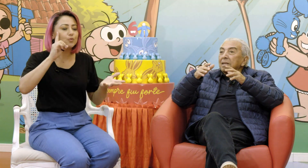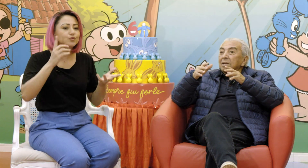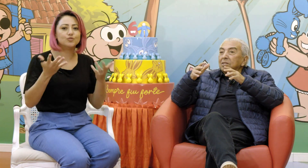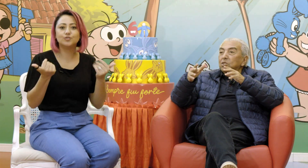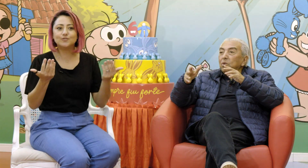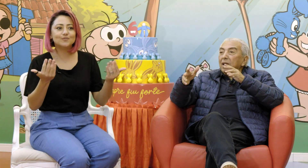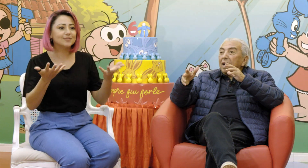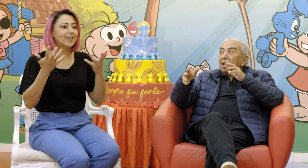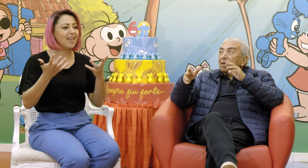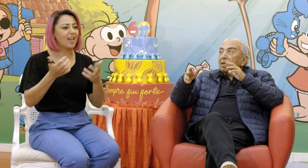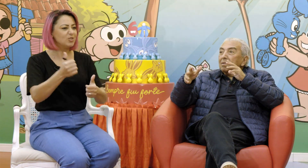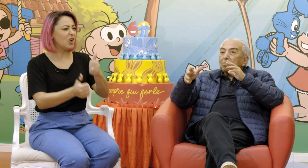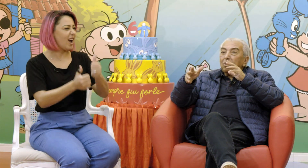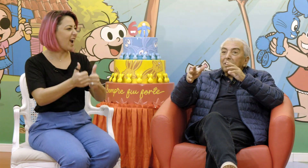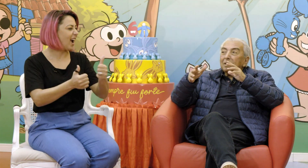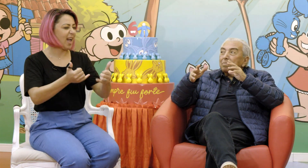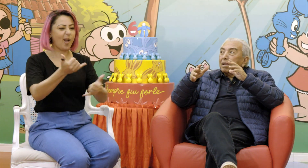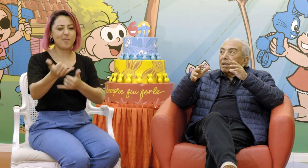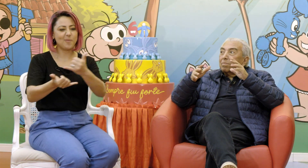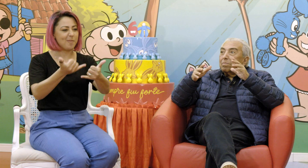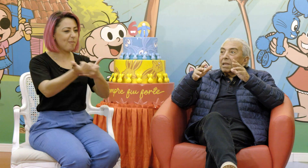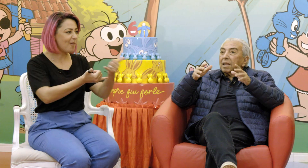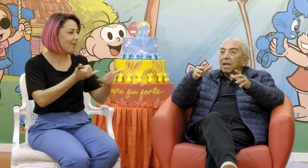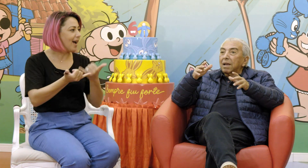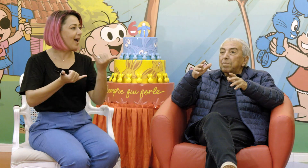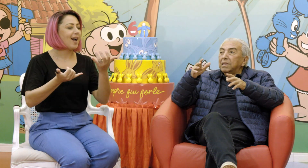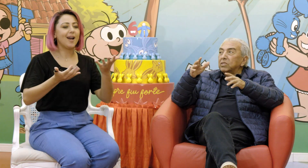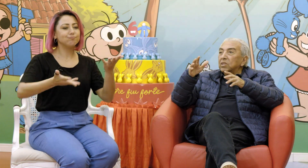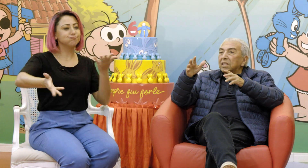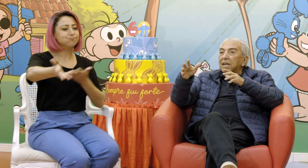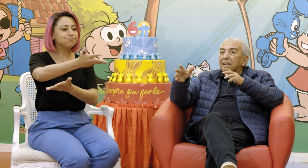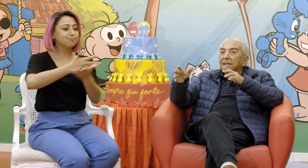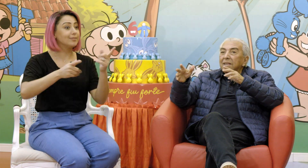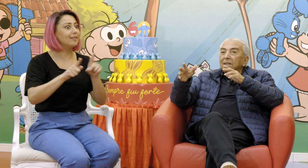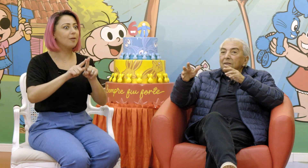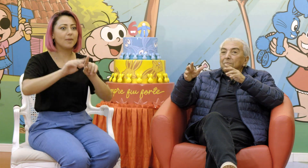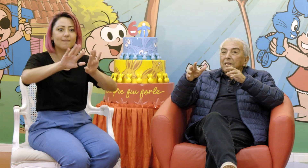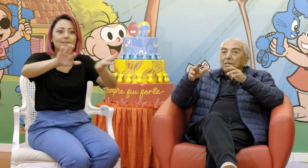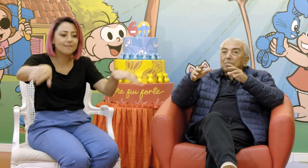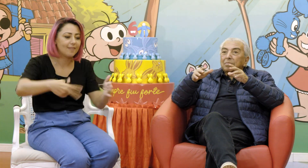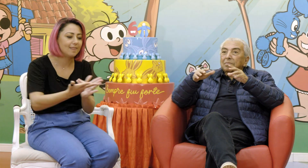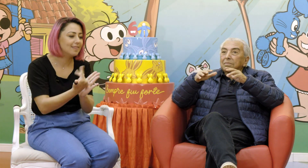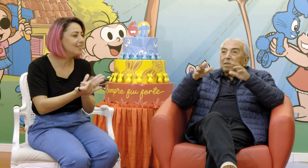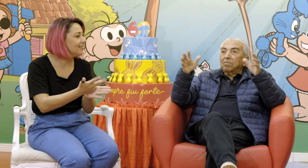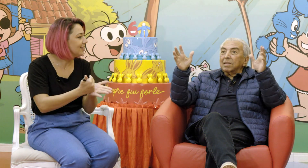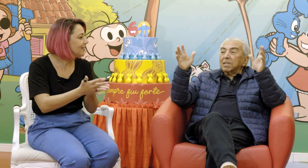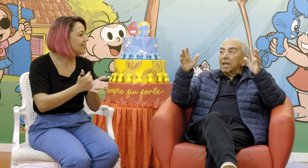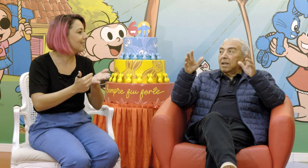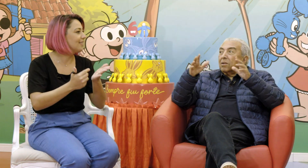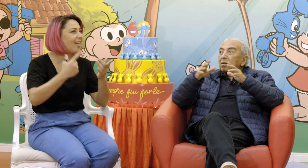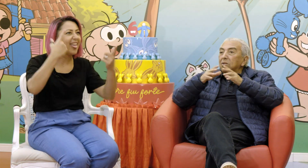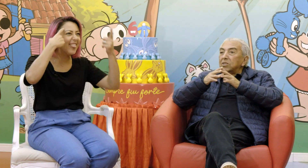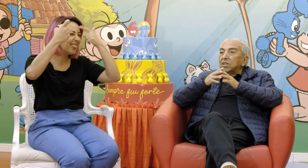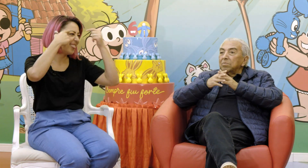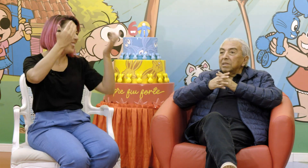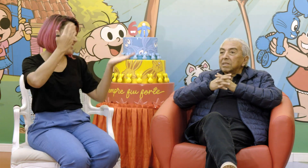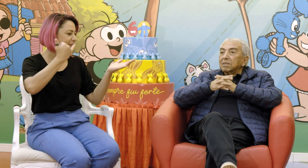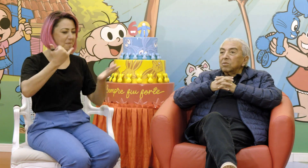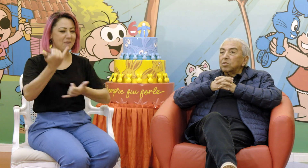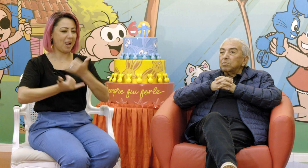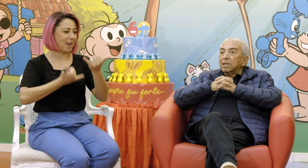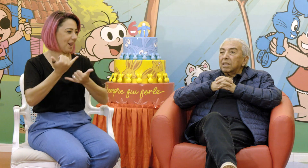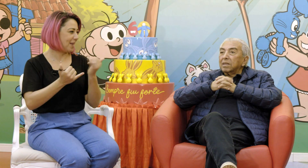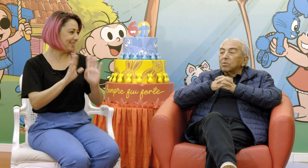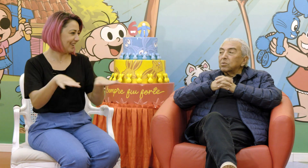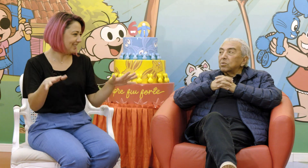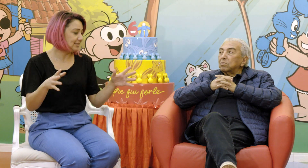para jogar bola, para brincar, para desenhar, para inventar, logicamente,